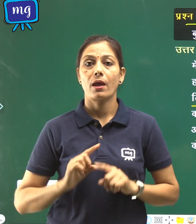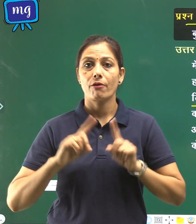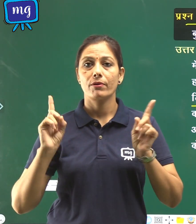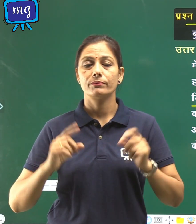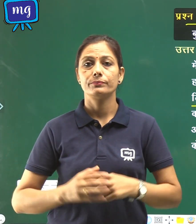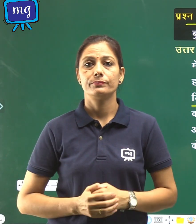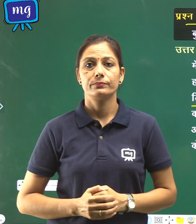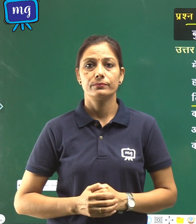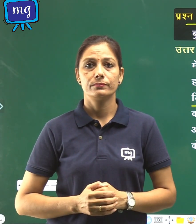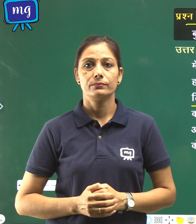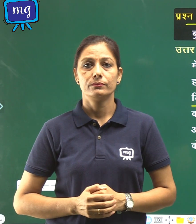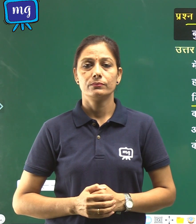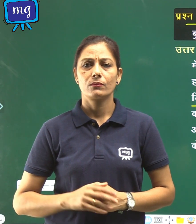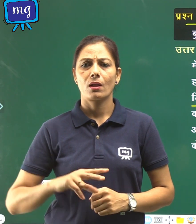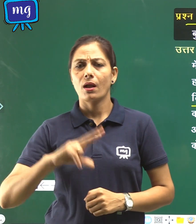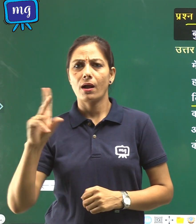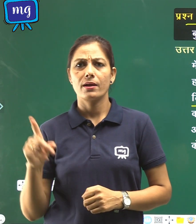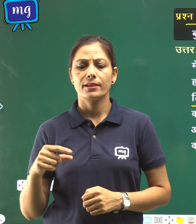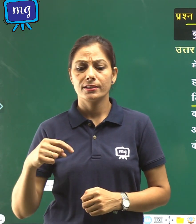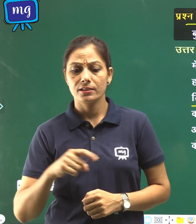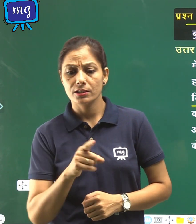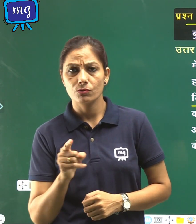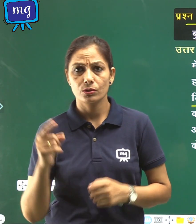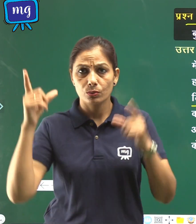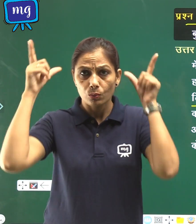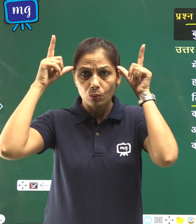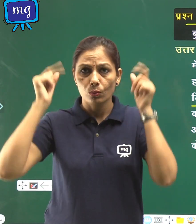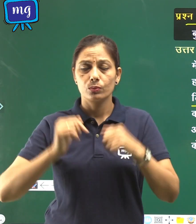एवं अन्य जीव जंतुओं को